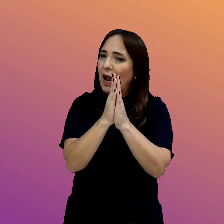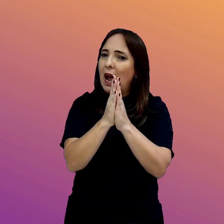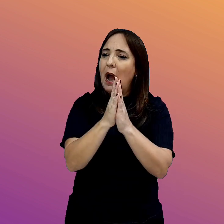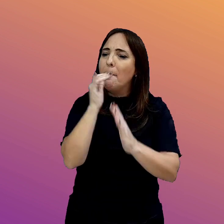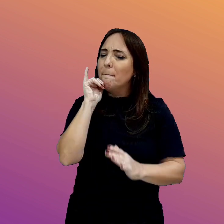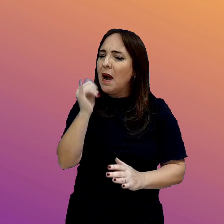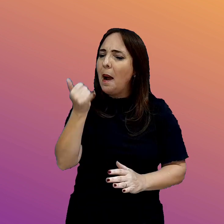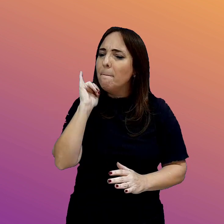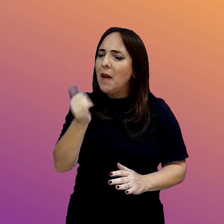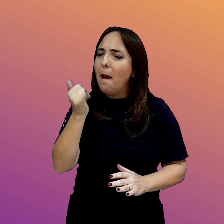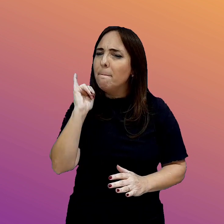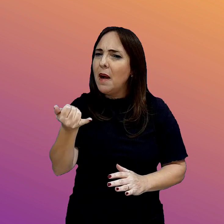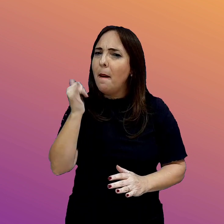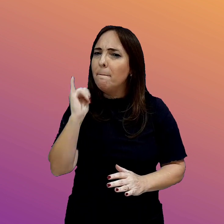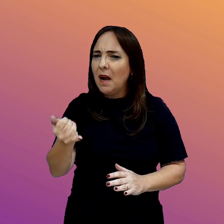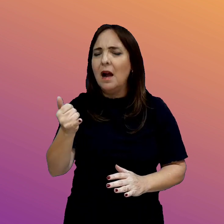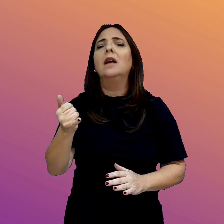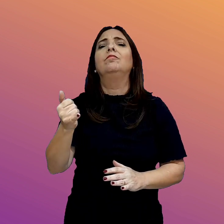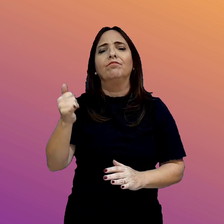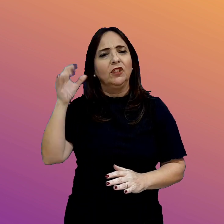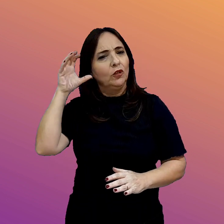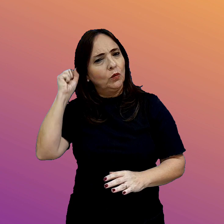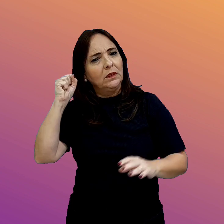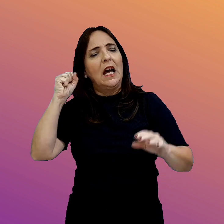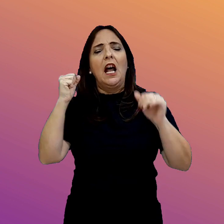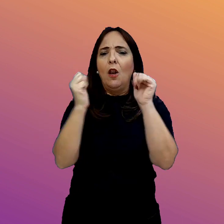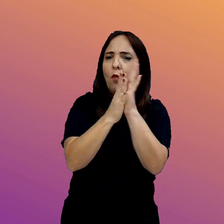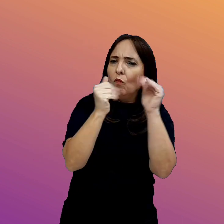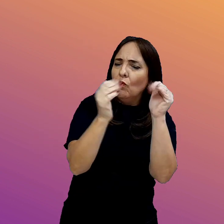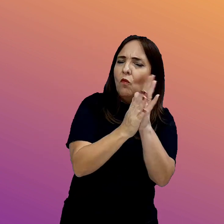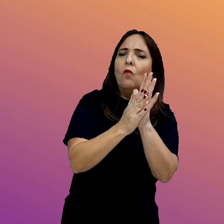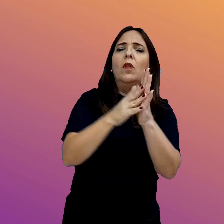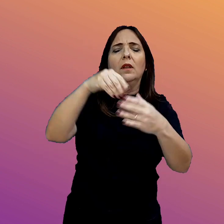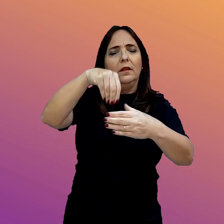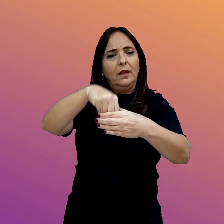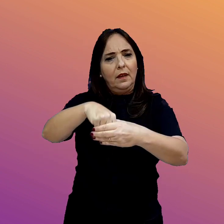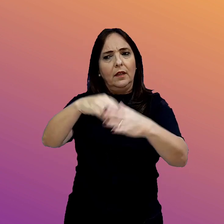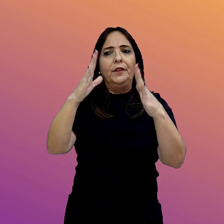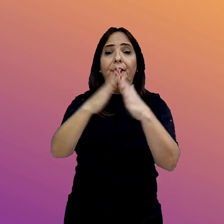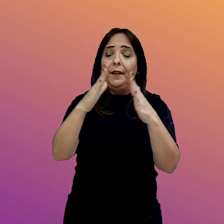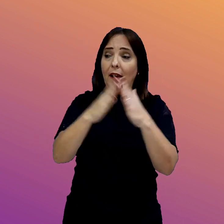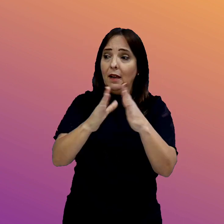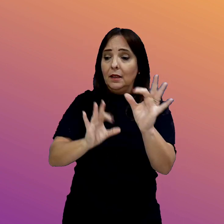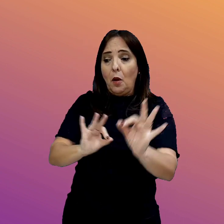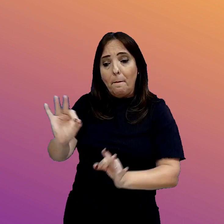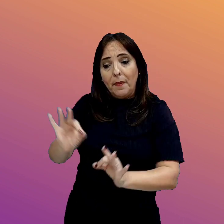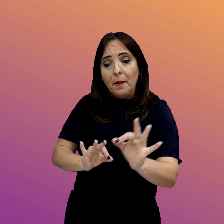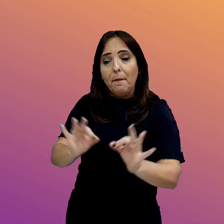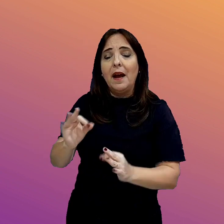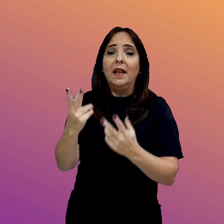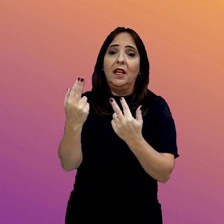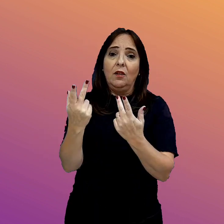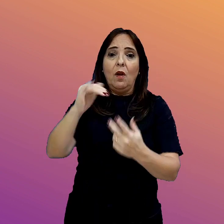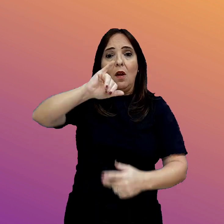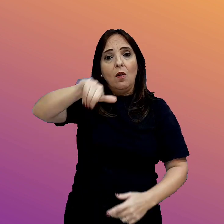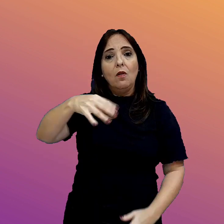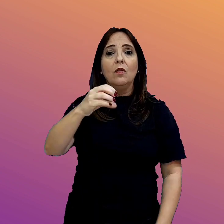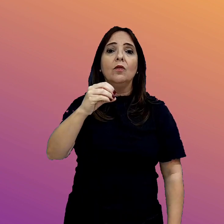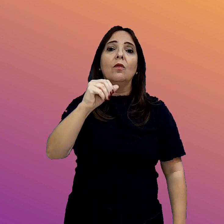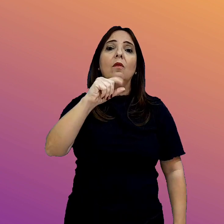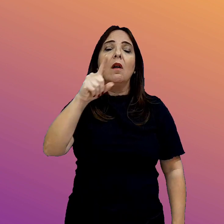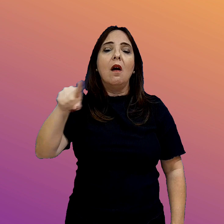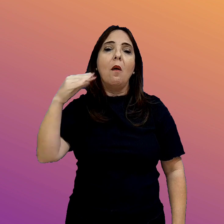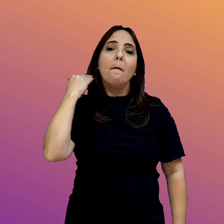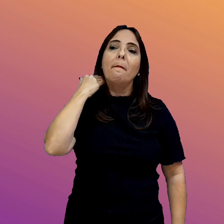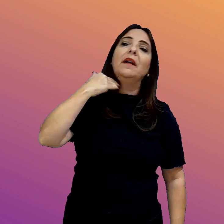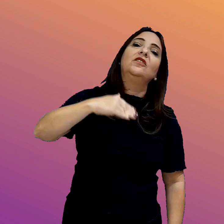filho desde cedo, escutar louvores em casa. Então você prepara o terreno como João Batista, né?